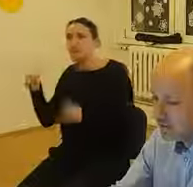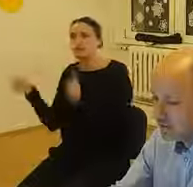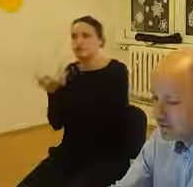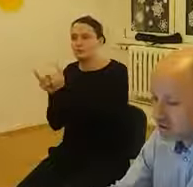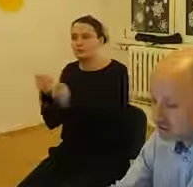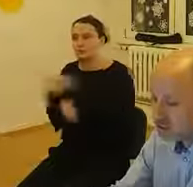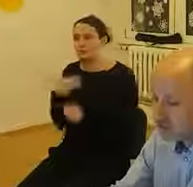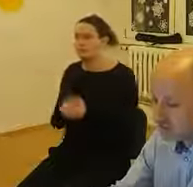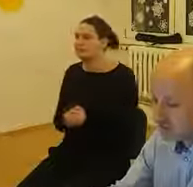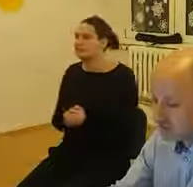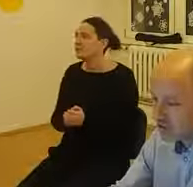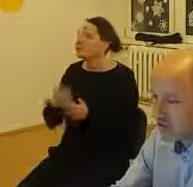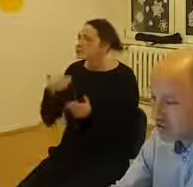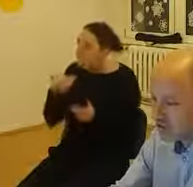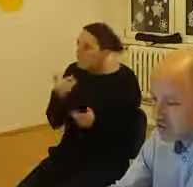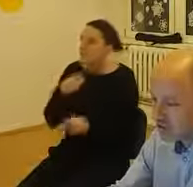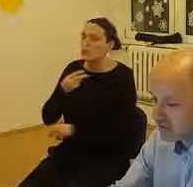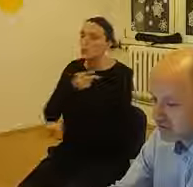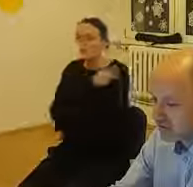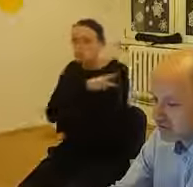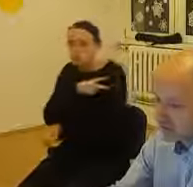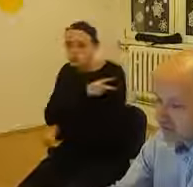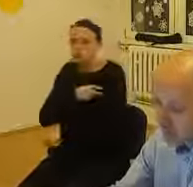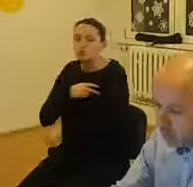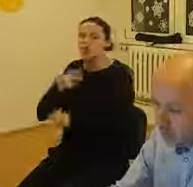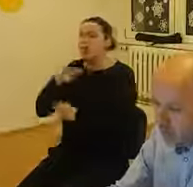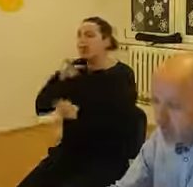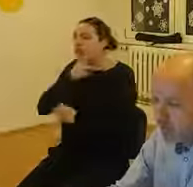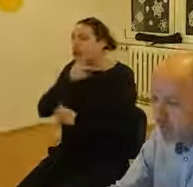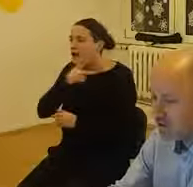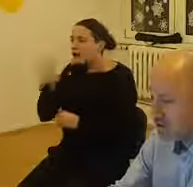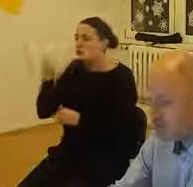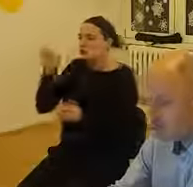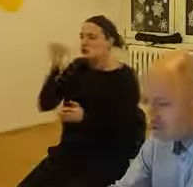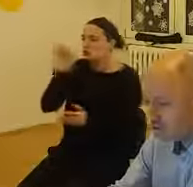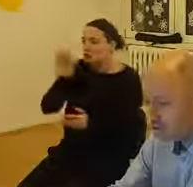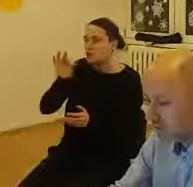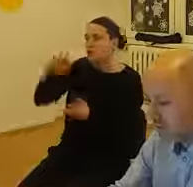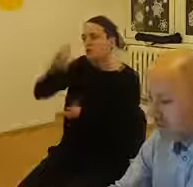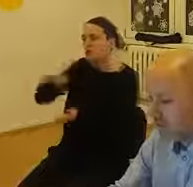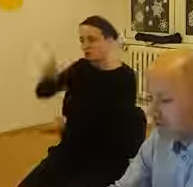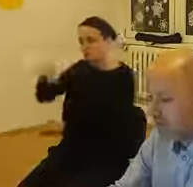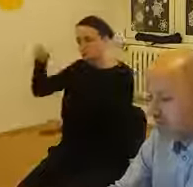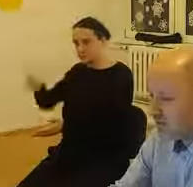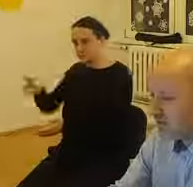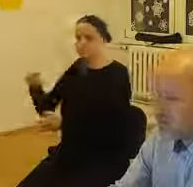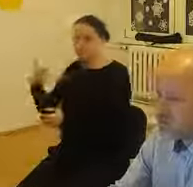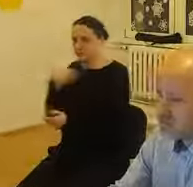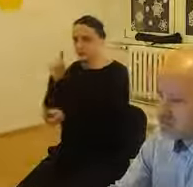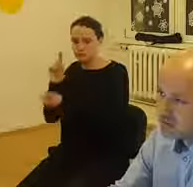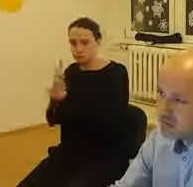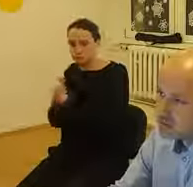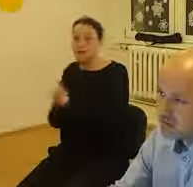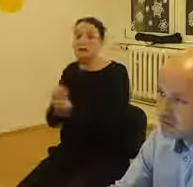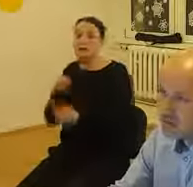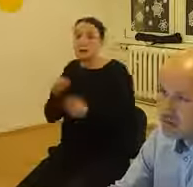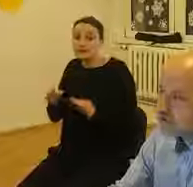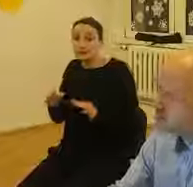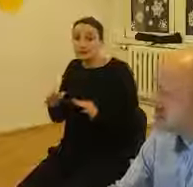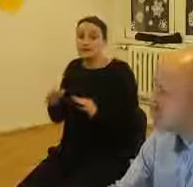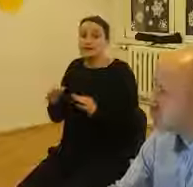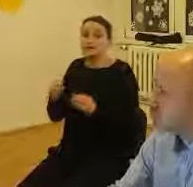Również prowadziliśmy dyżury w każdą środę miesiąca. Do południa 2 godziny i po południu. W tej chwili jako Rada zdecydowaliśmy